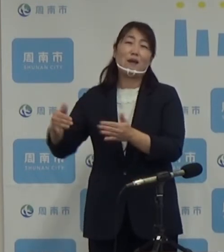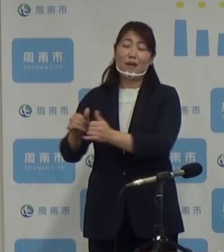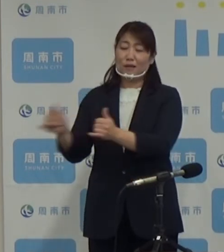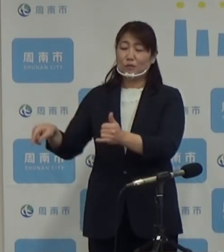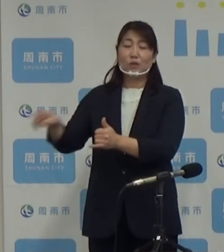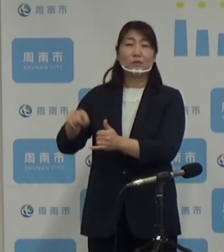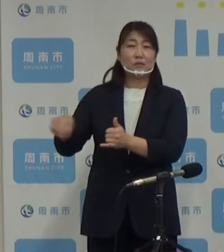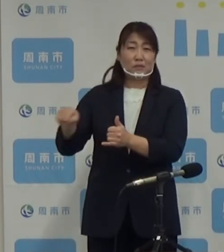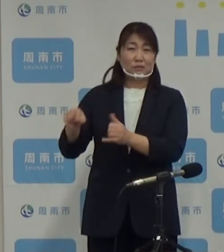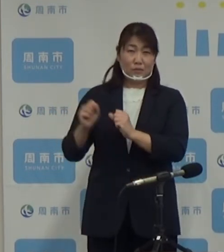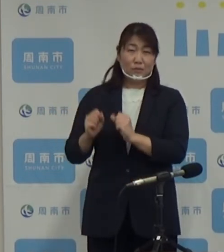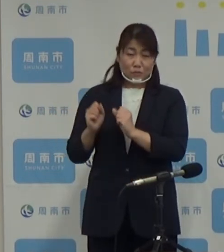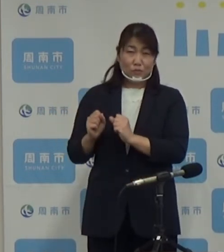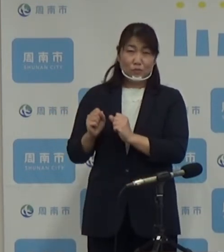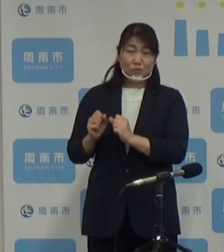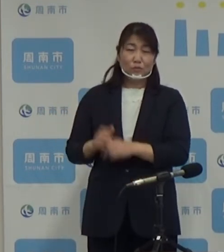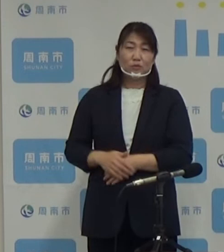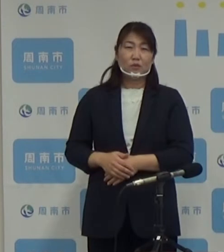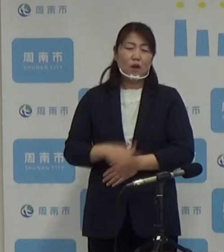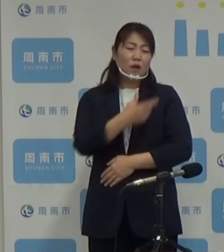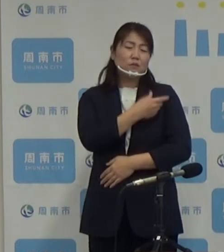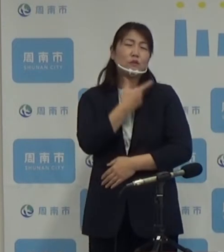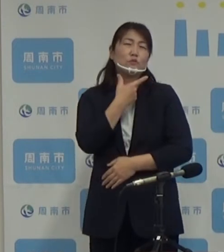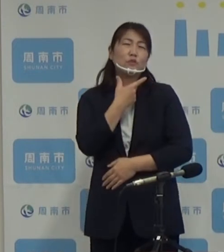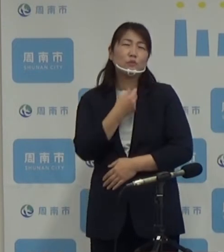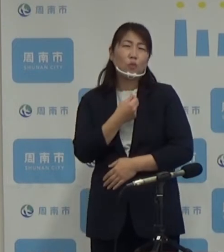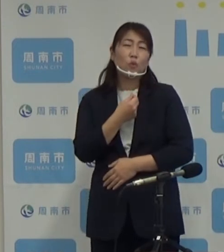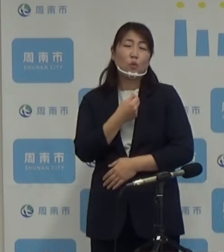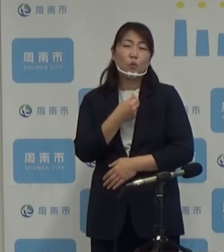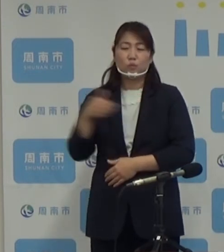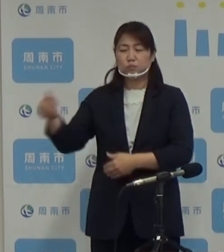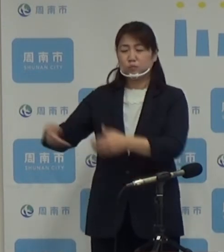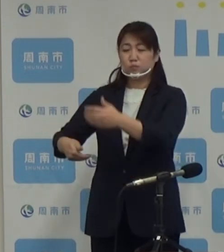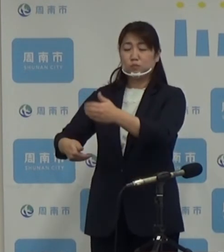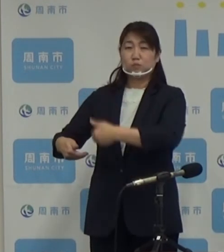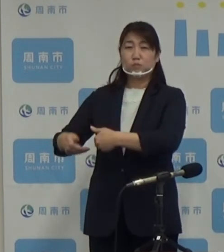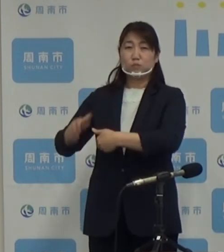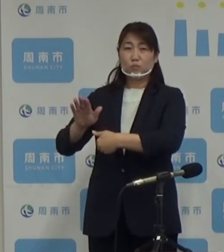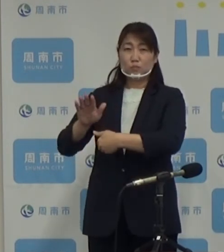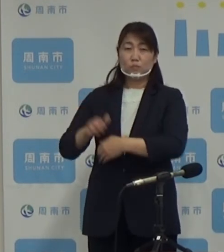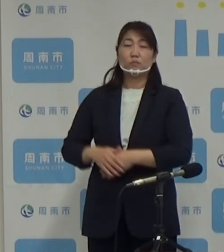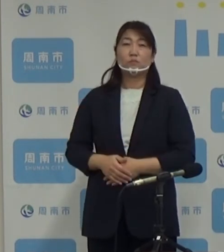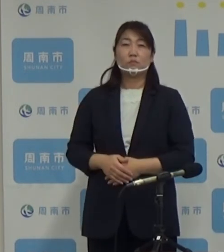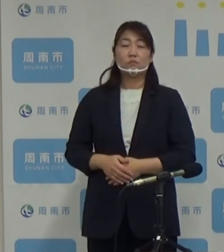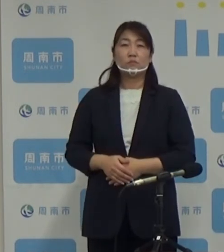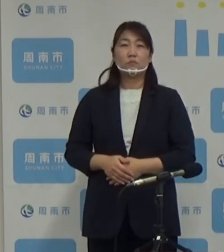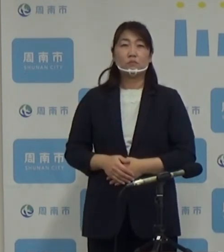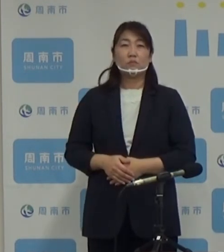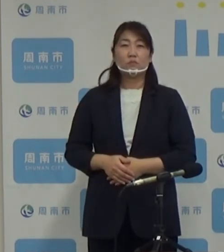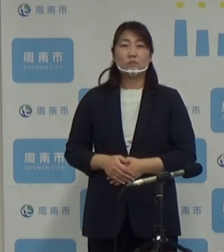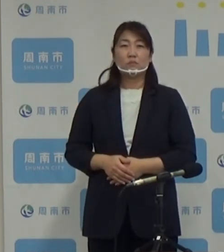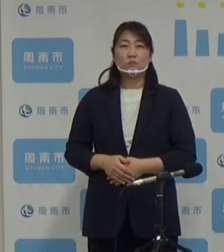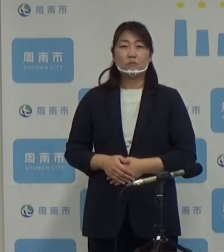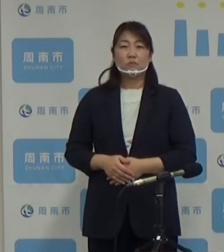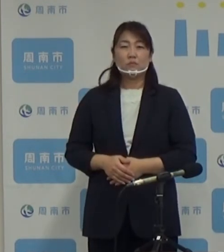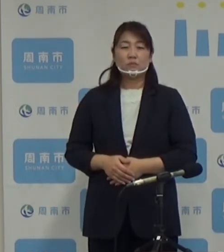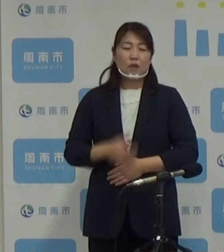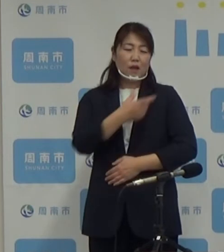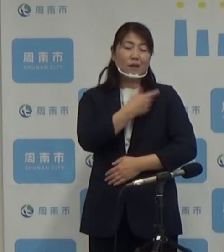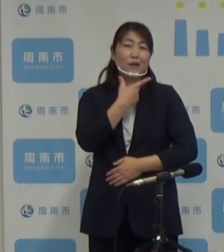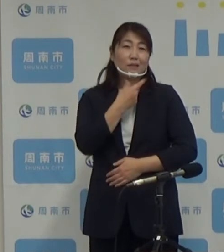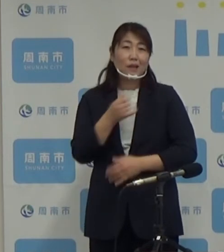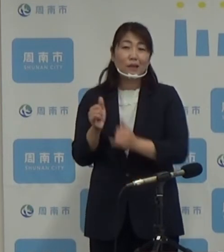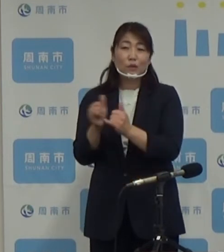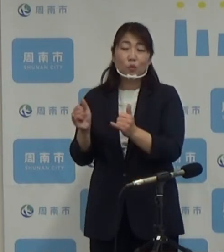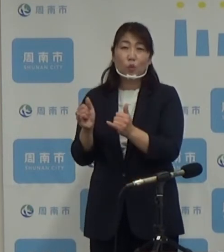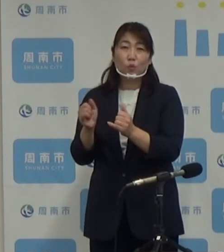から接種希望に関する問い合わせをいただいておりますそこで希望される方への接種を